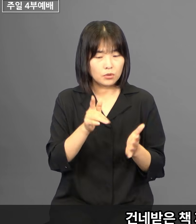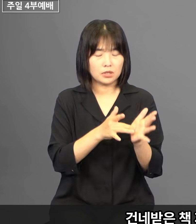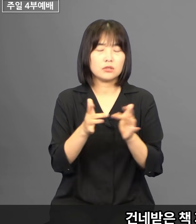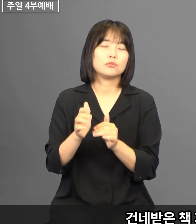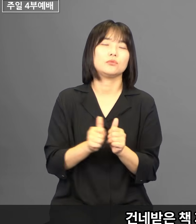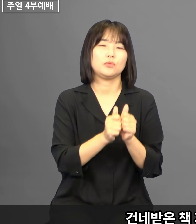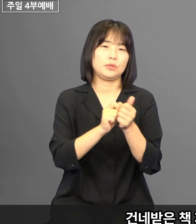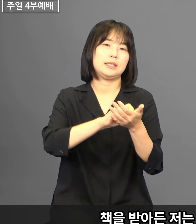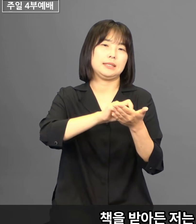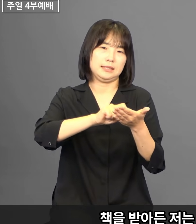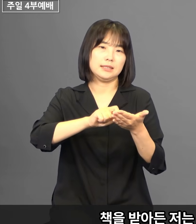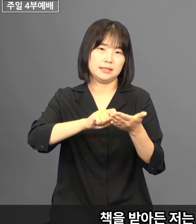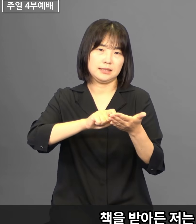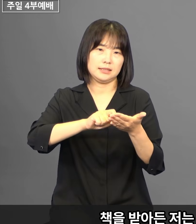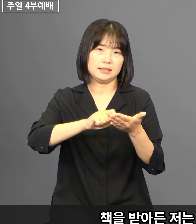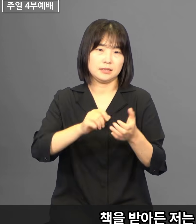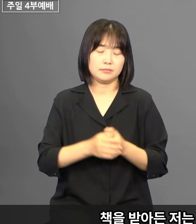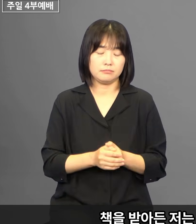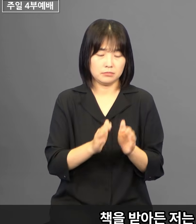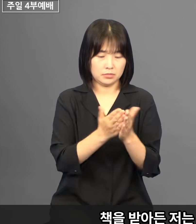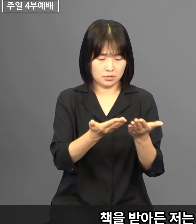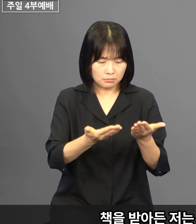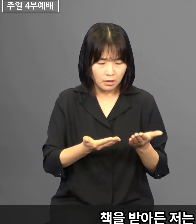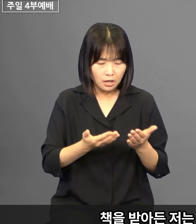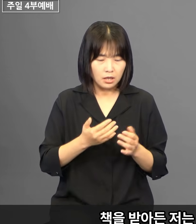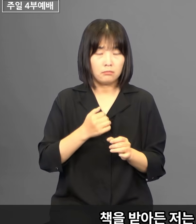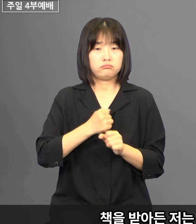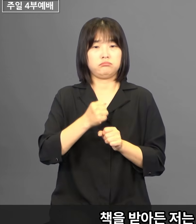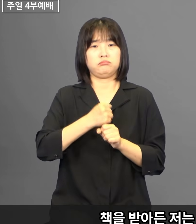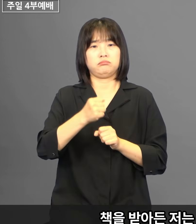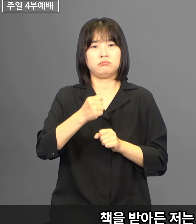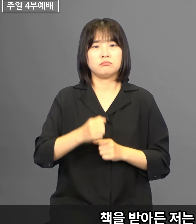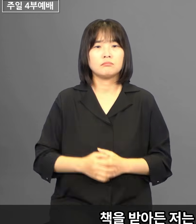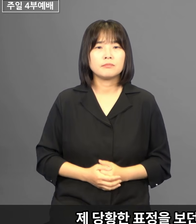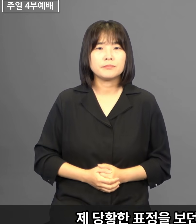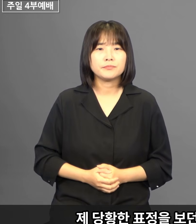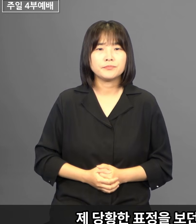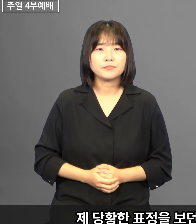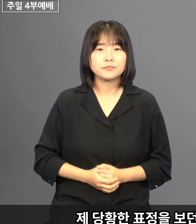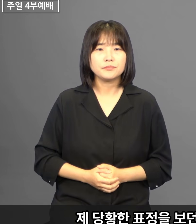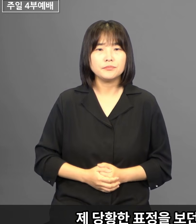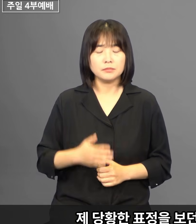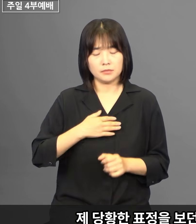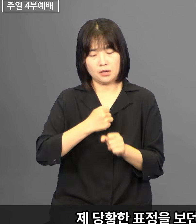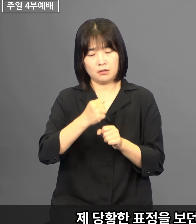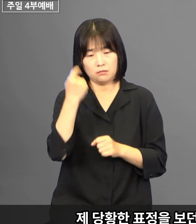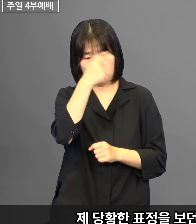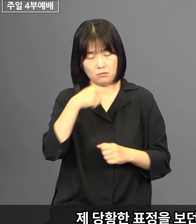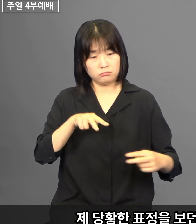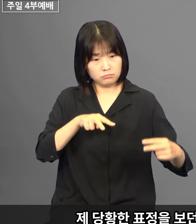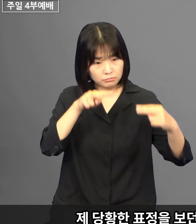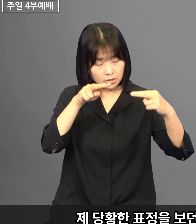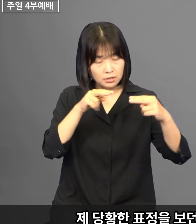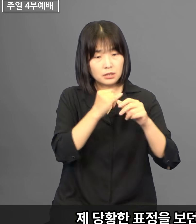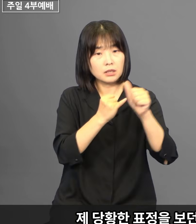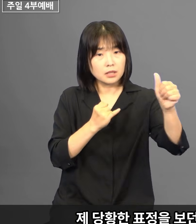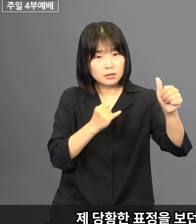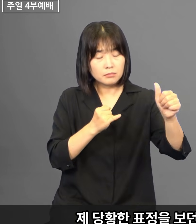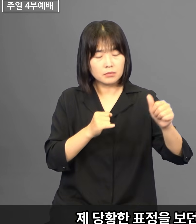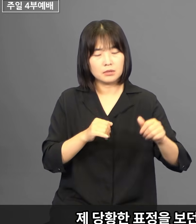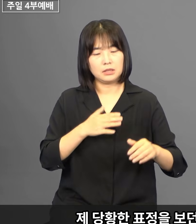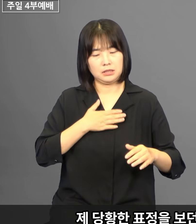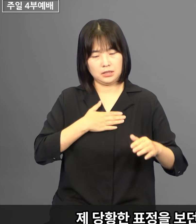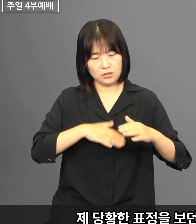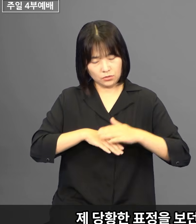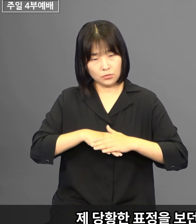동행일기. 책을 받아든 저는 당황할 수밖에 없었습니다. 제 당황한 표정을 보던 남편은 이번엔 제